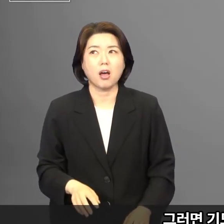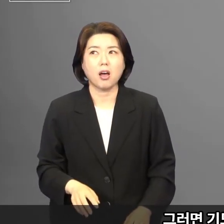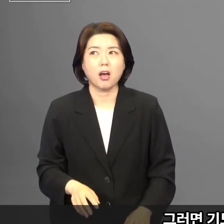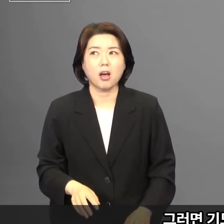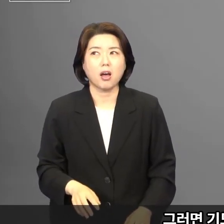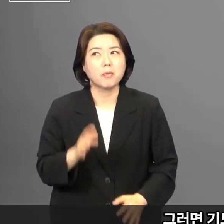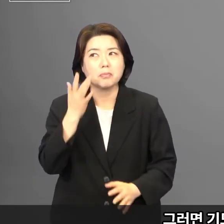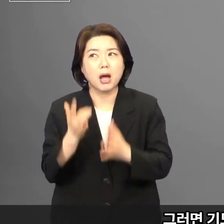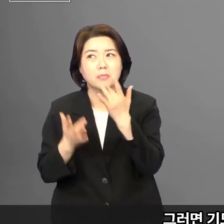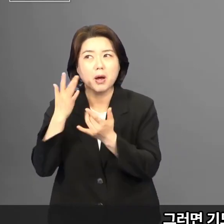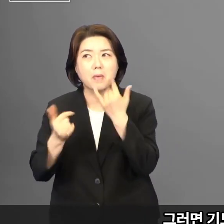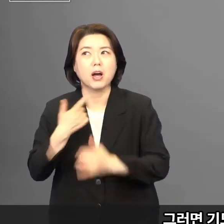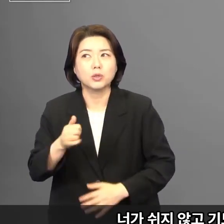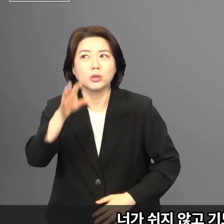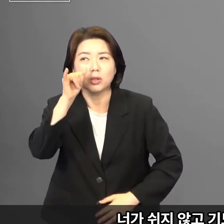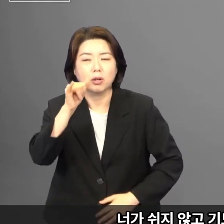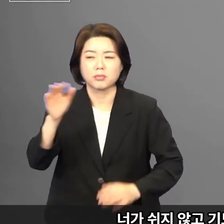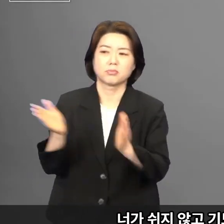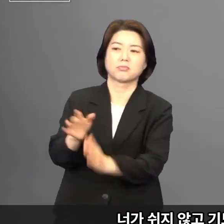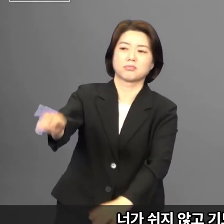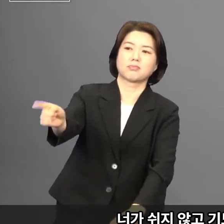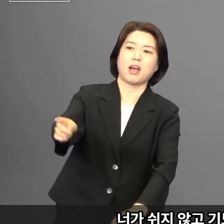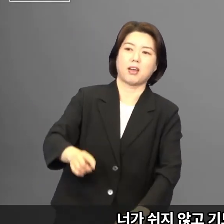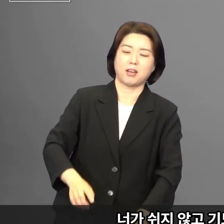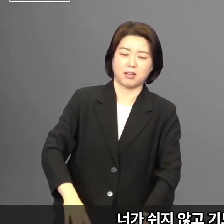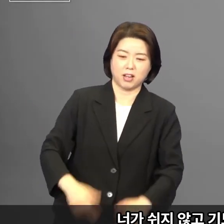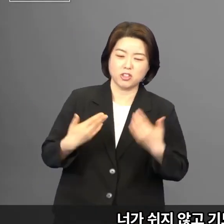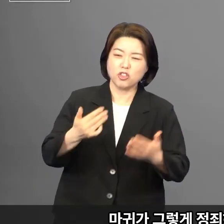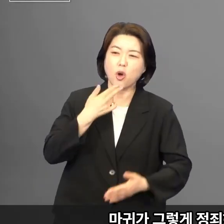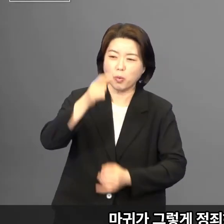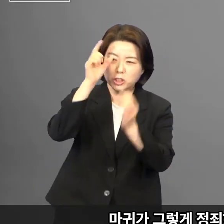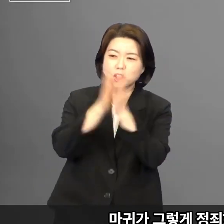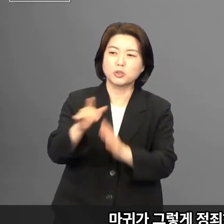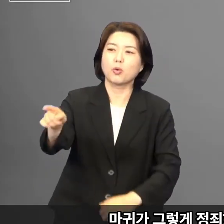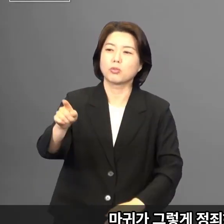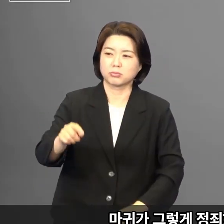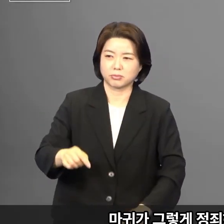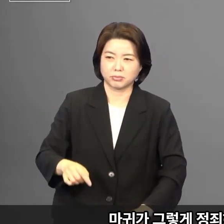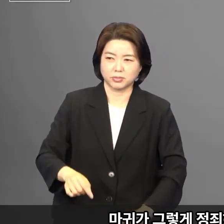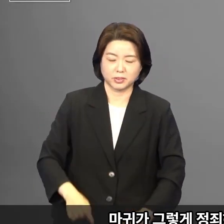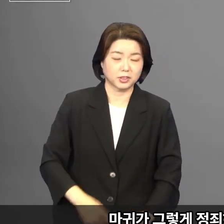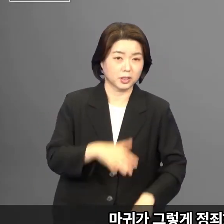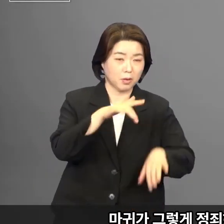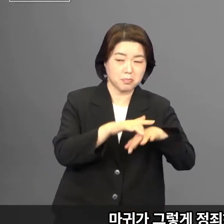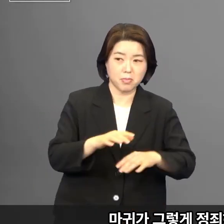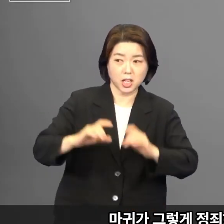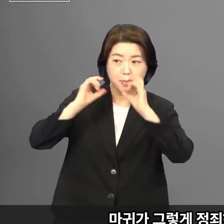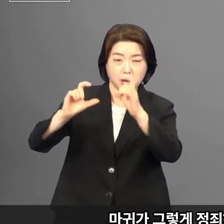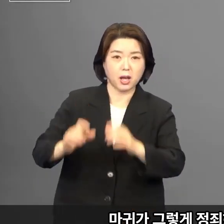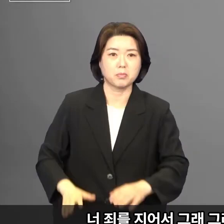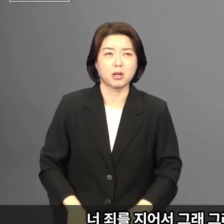기도 안 했지. 거 봐. 너가 쉬지 않고 기도해가 그렇게 된 거야. 마귀가 그렇게 정죄하면요, 꼼짝없이 당합니다.